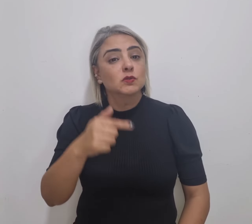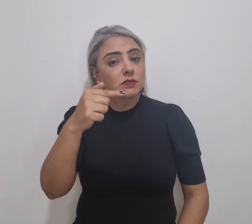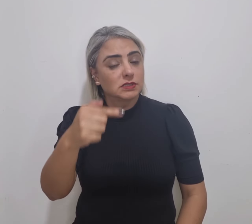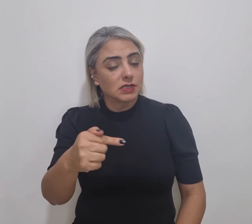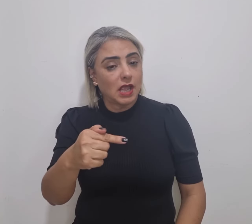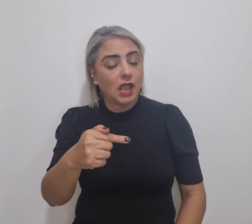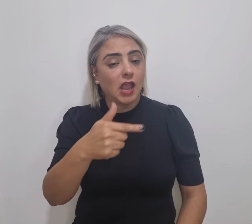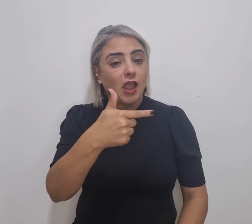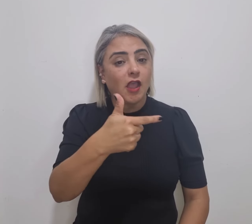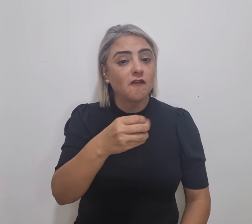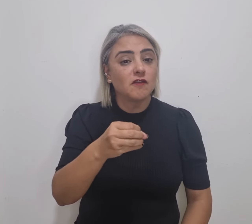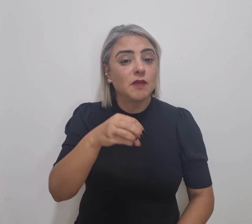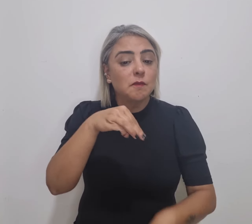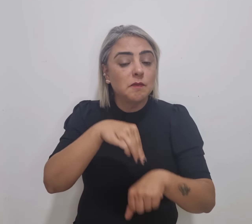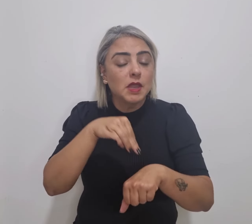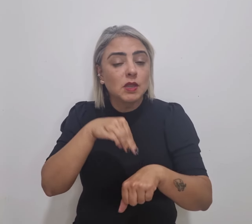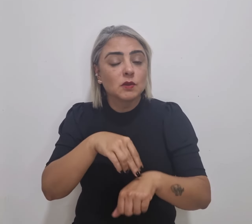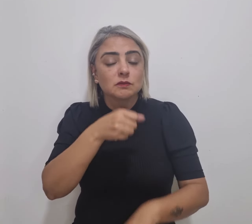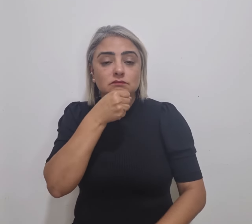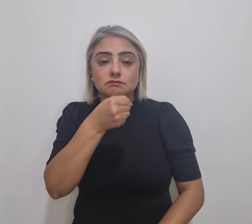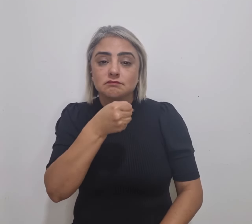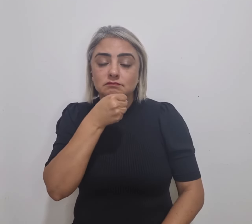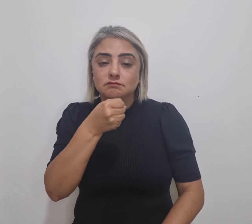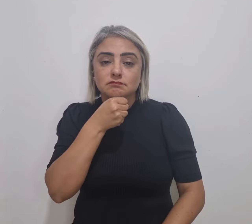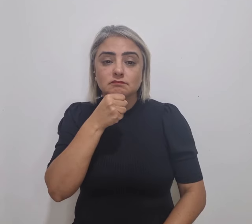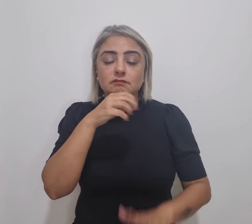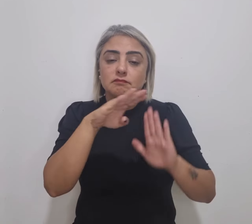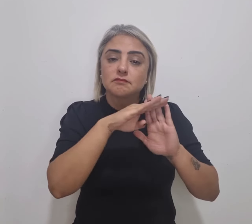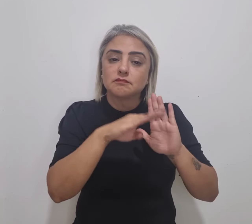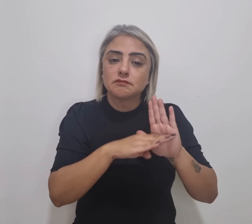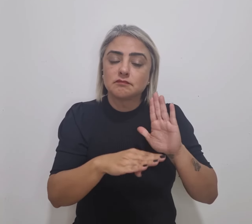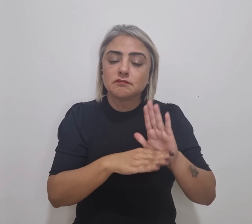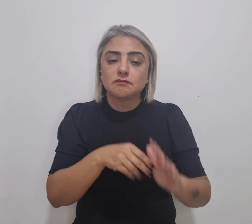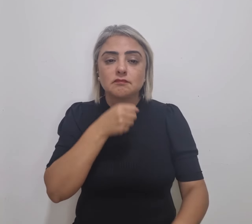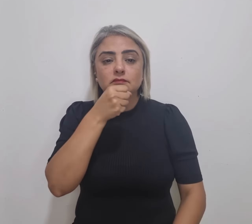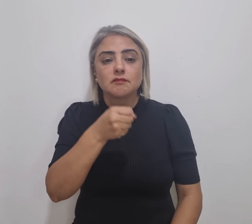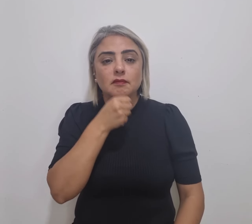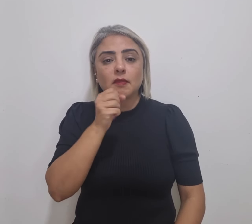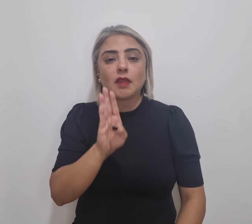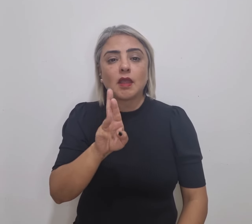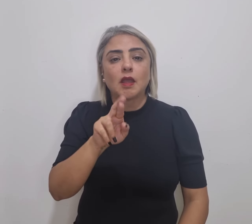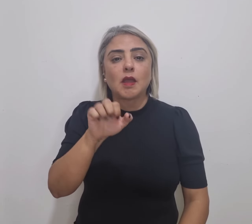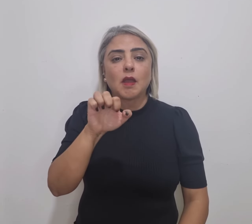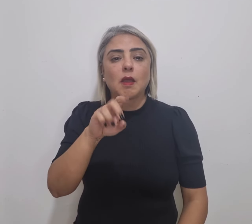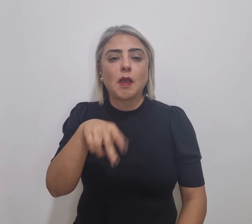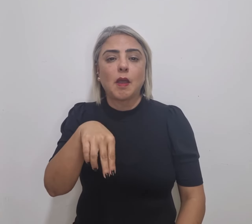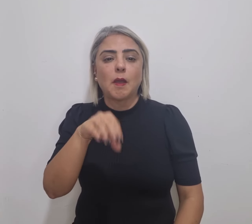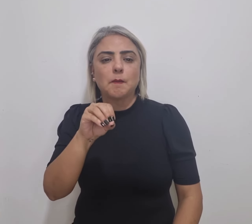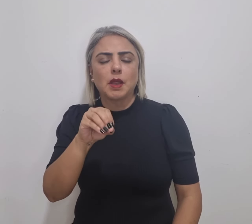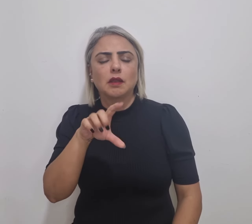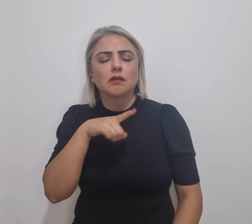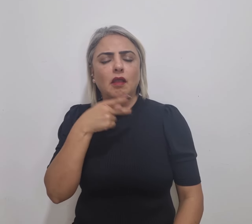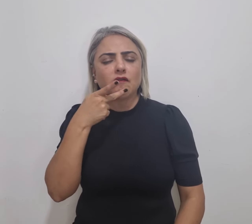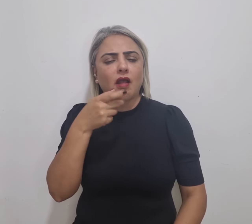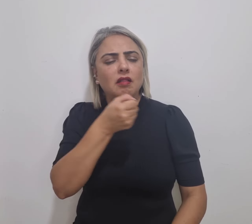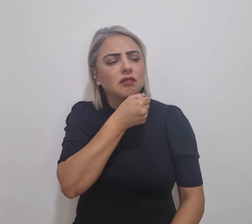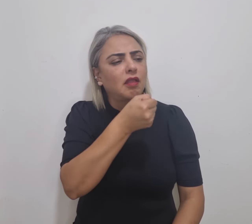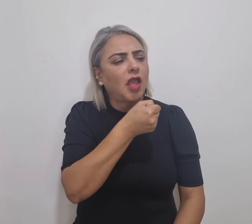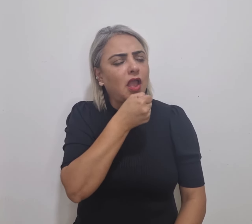20 Minutos Entrevista, programa do jornalista Breno Altman, em que ele entrevista